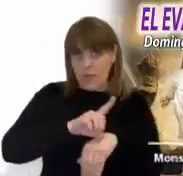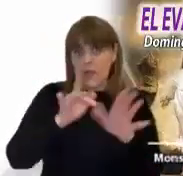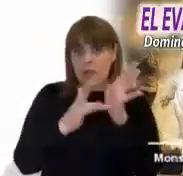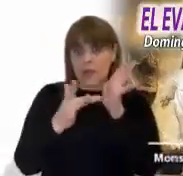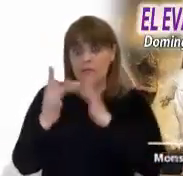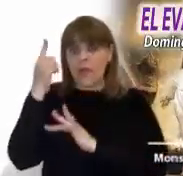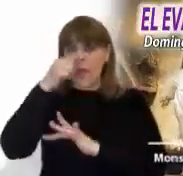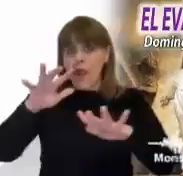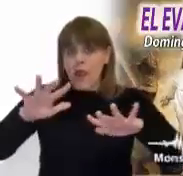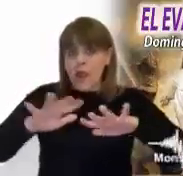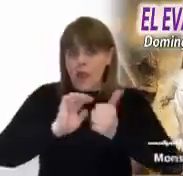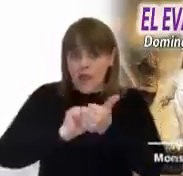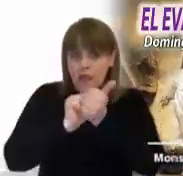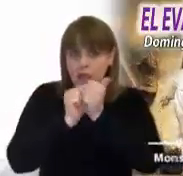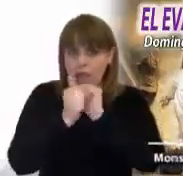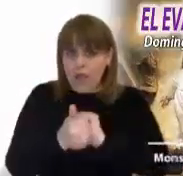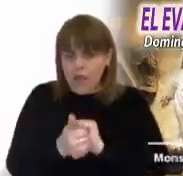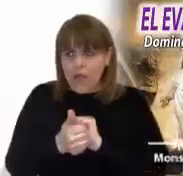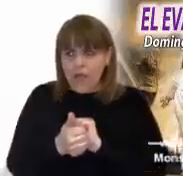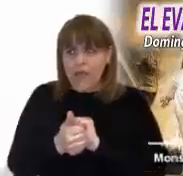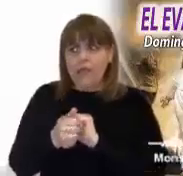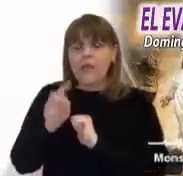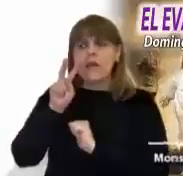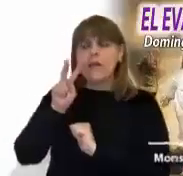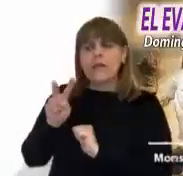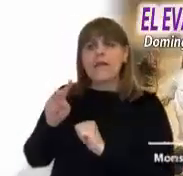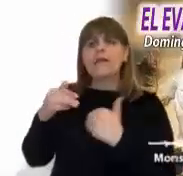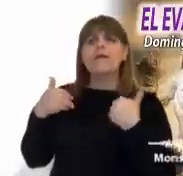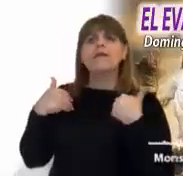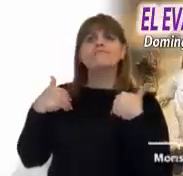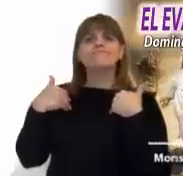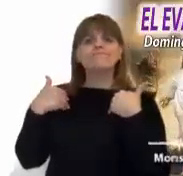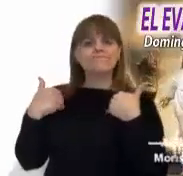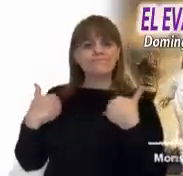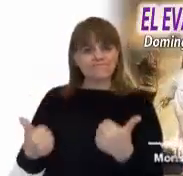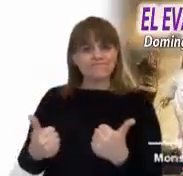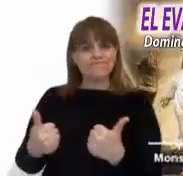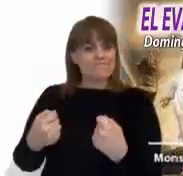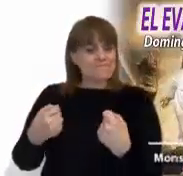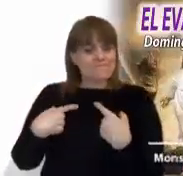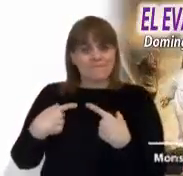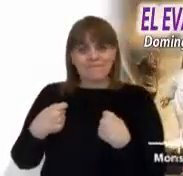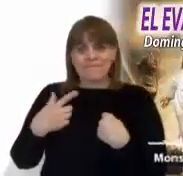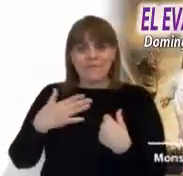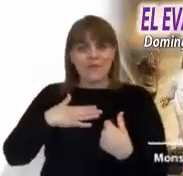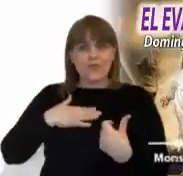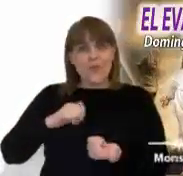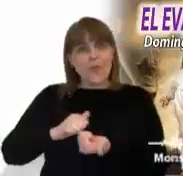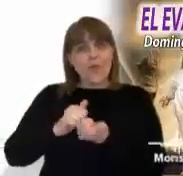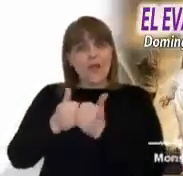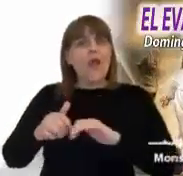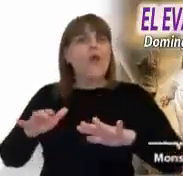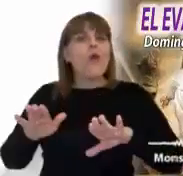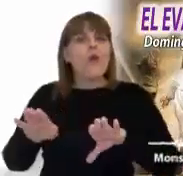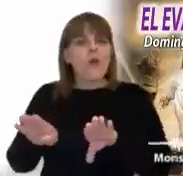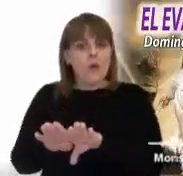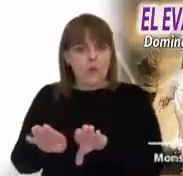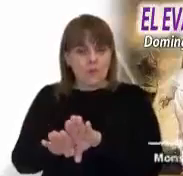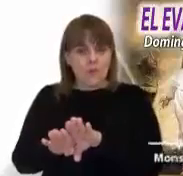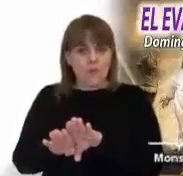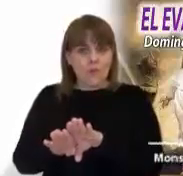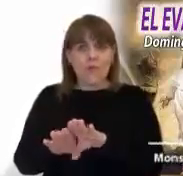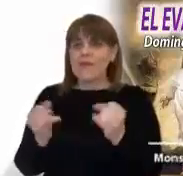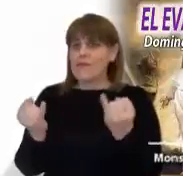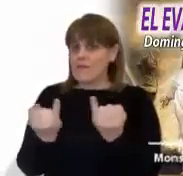de Jesús viene a hacernos comprender también nuestra propia transfiguración y